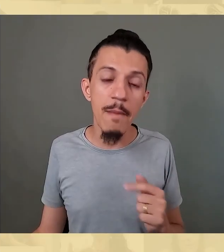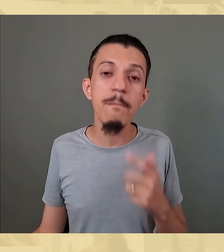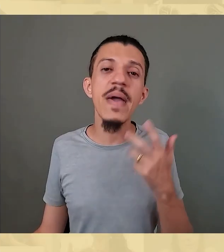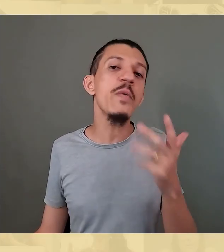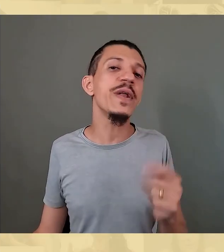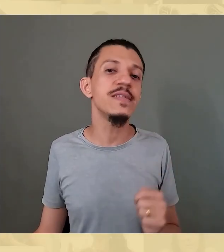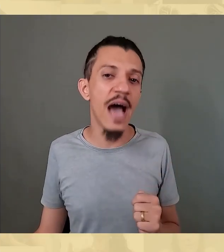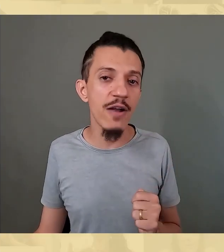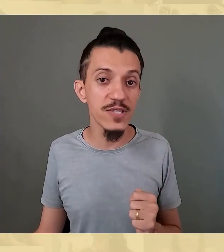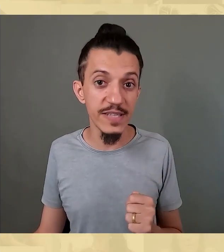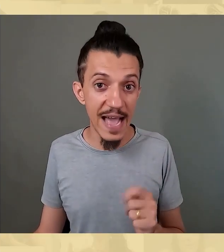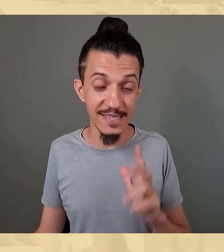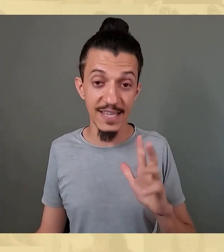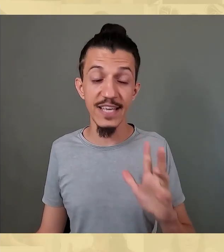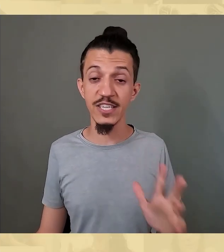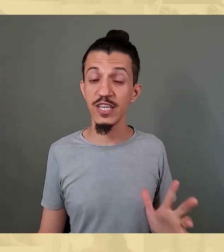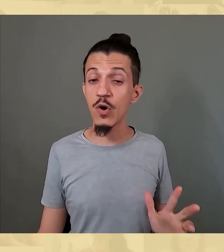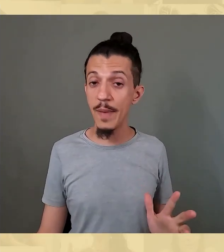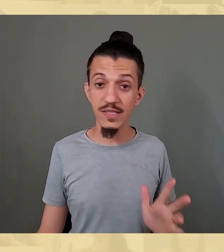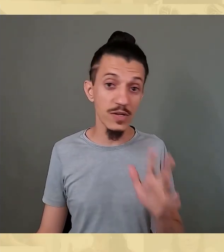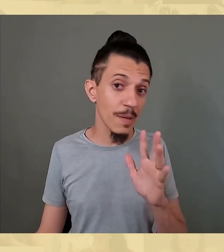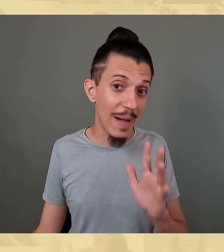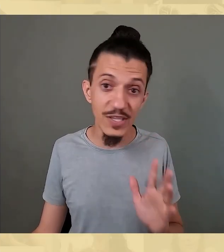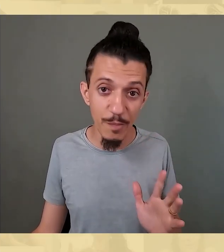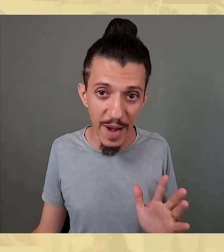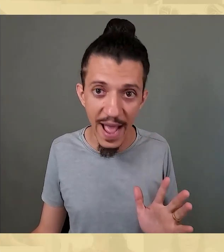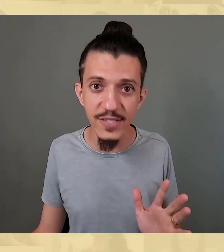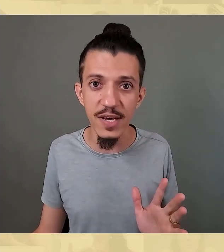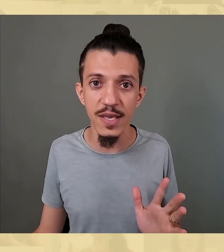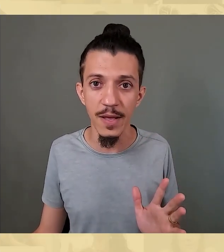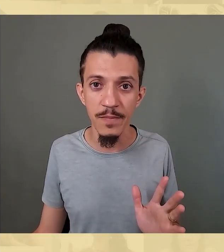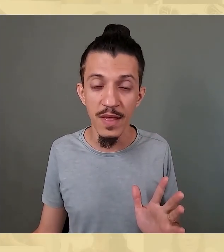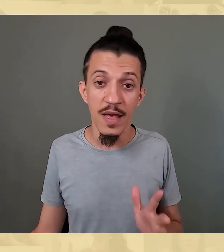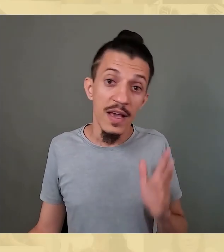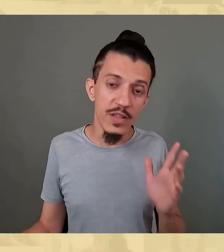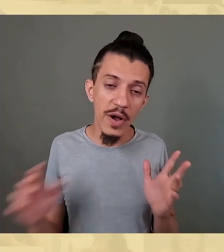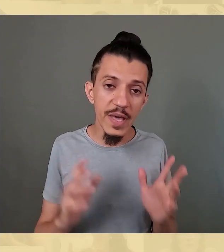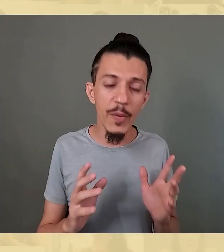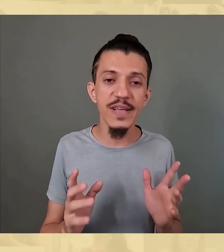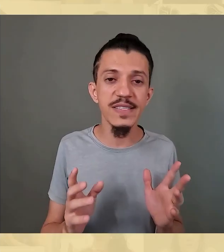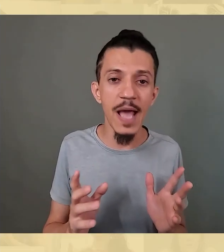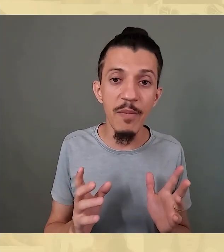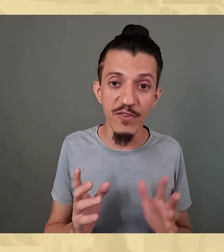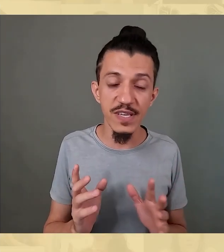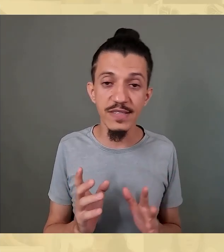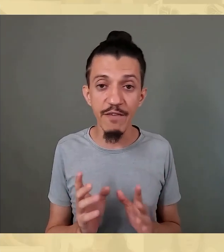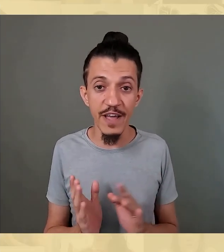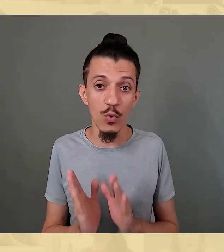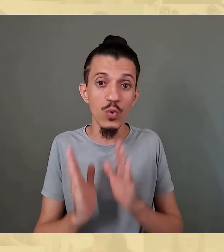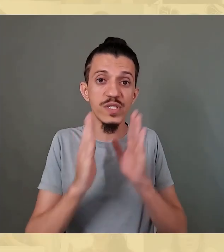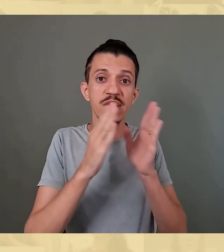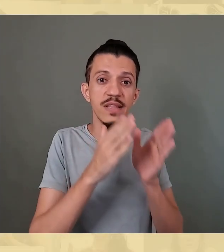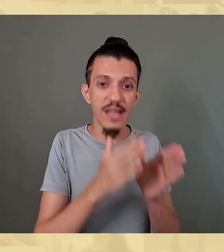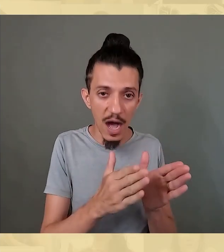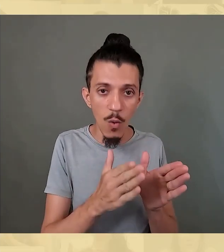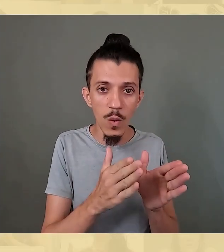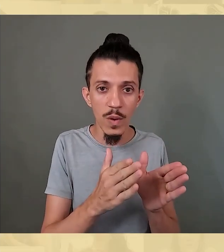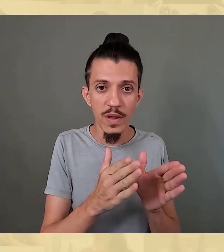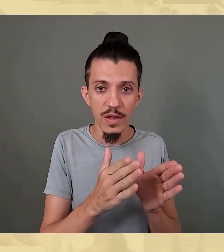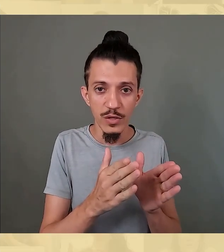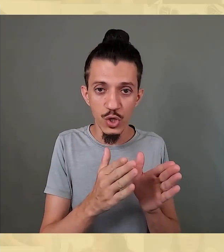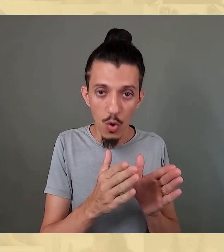você memorizar os sinais. Aqui a gente já começa a nossa parte prática aqui. Então aqui, por exemplo, você está vendo o